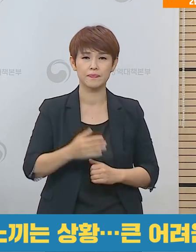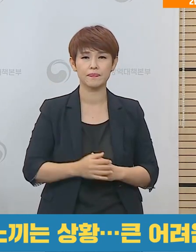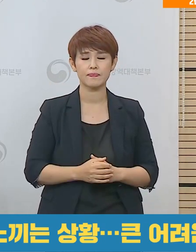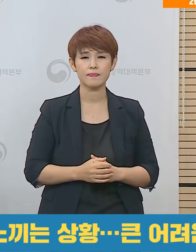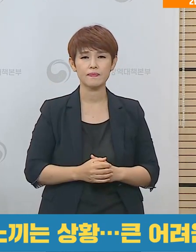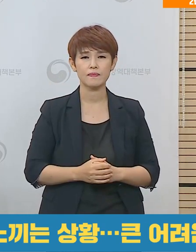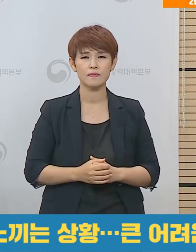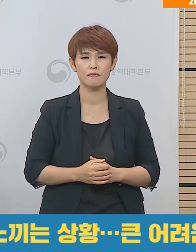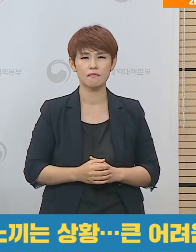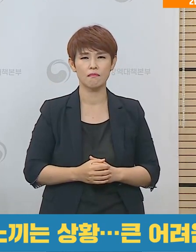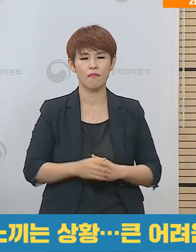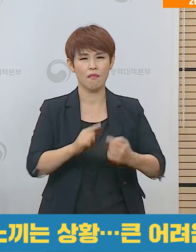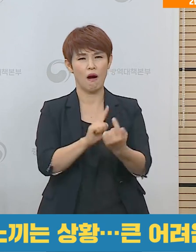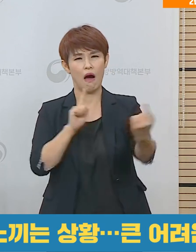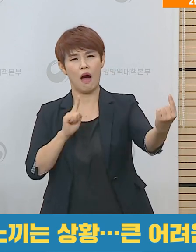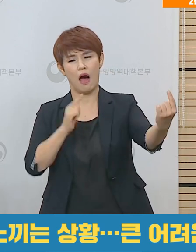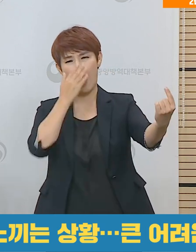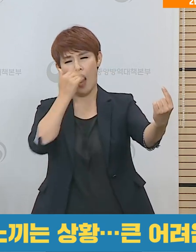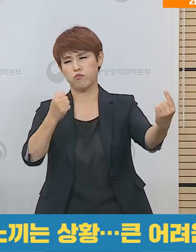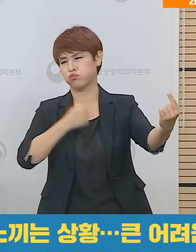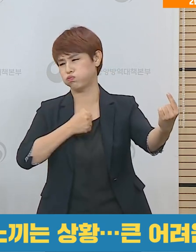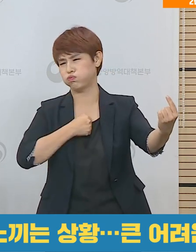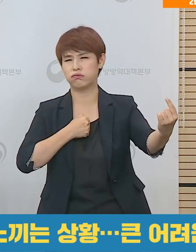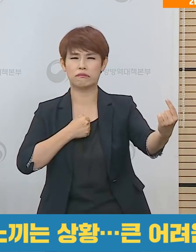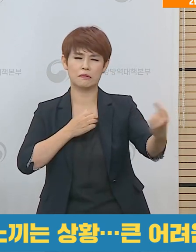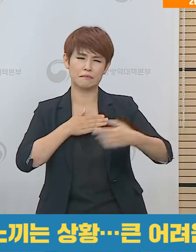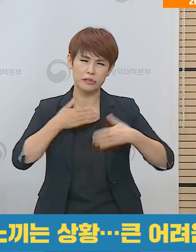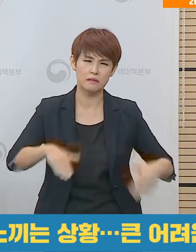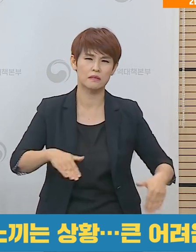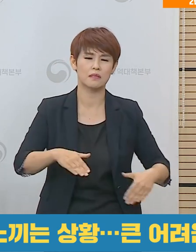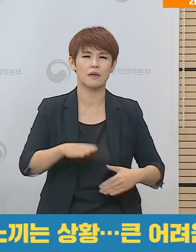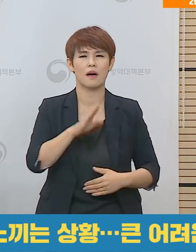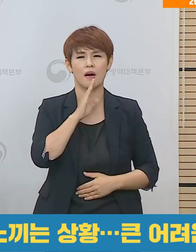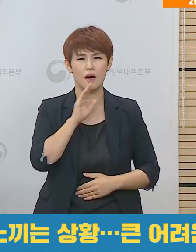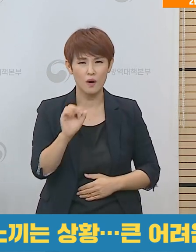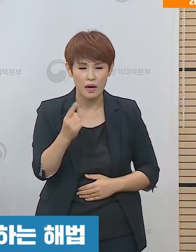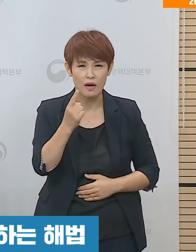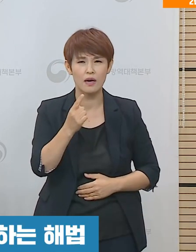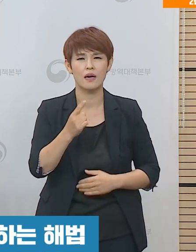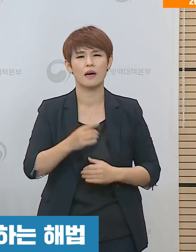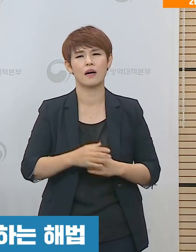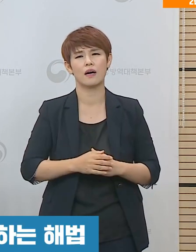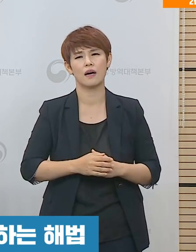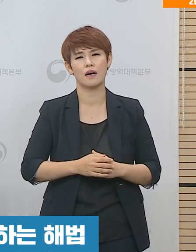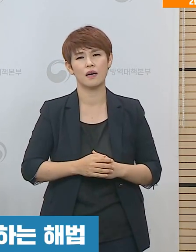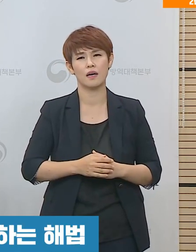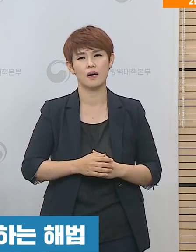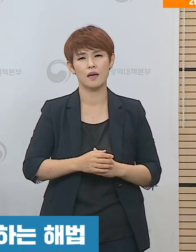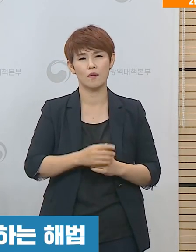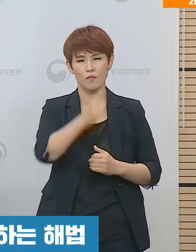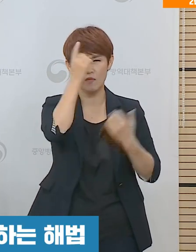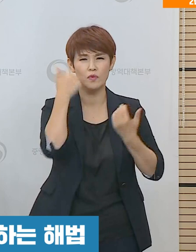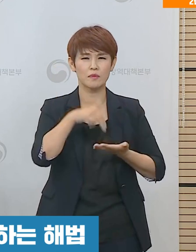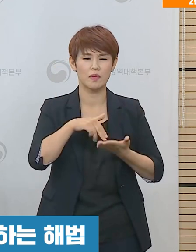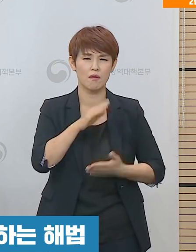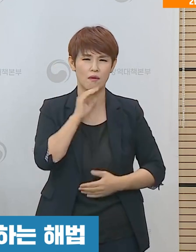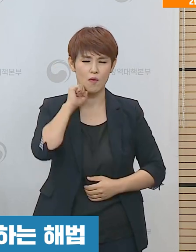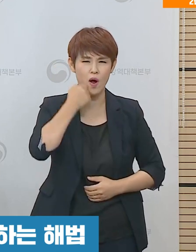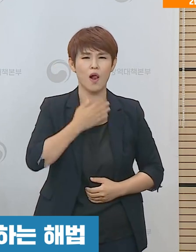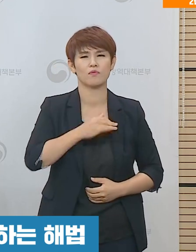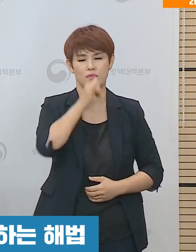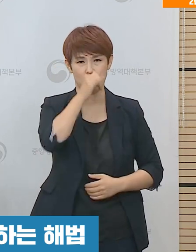두기에 피로감을 가지고 계신 것도 저희로서는 큰 어려움입니다. 그래도 지금의 재난을